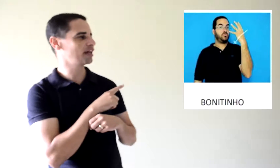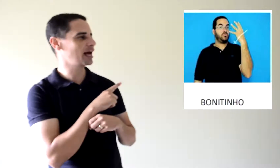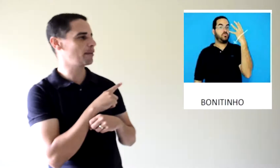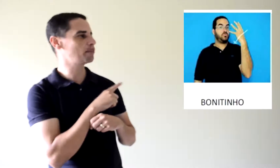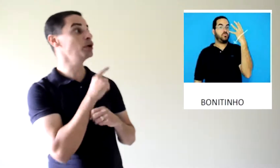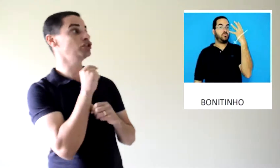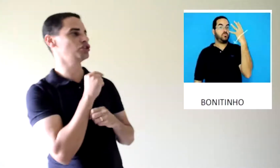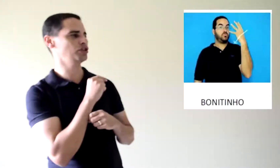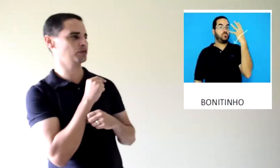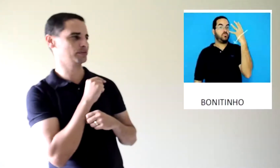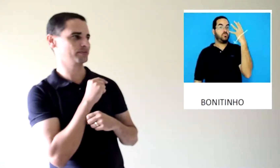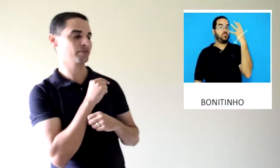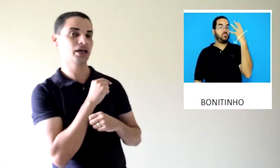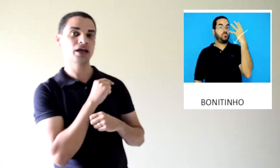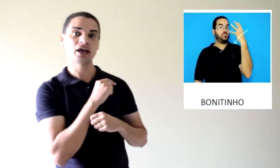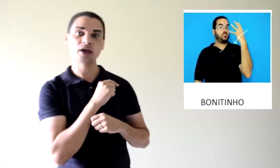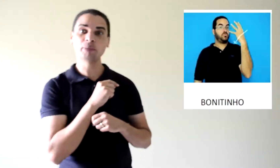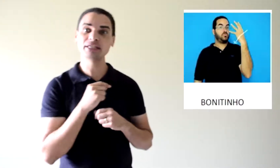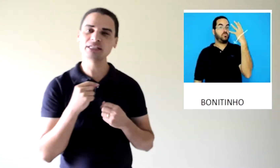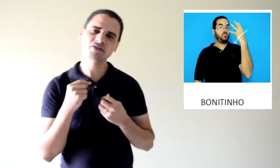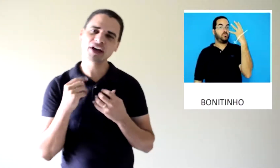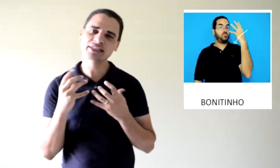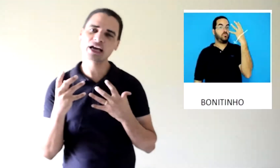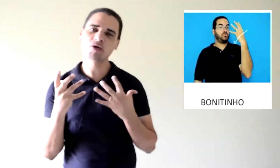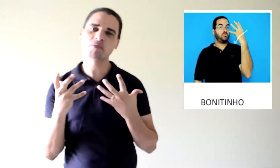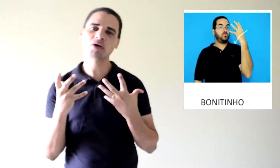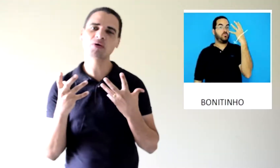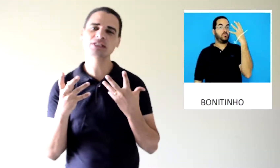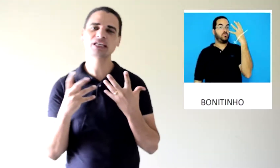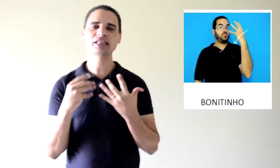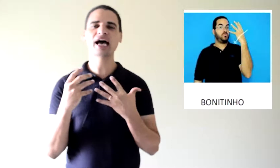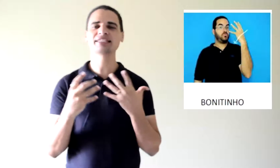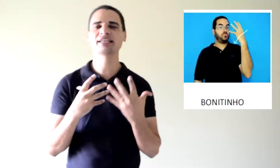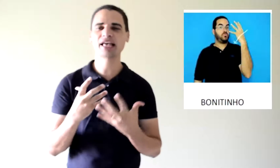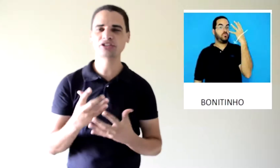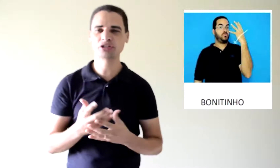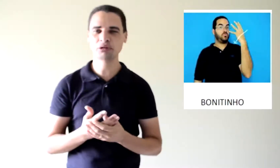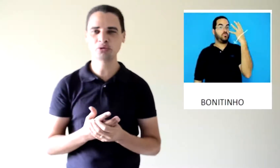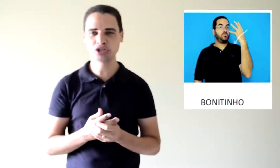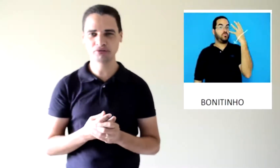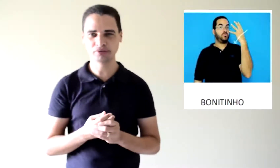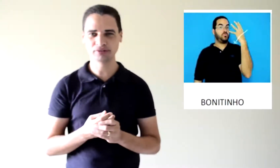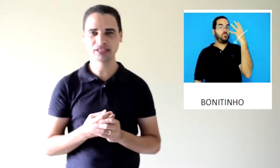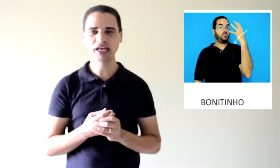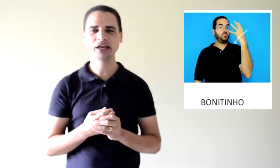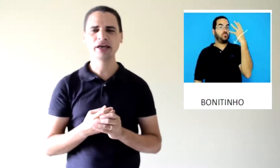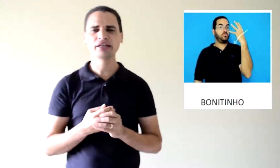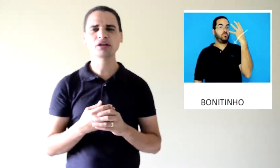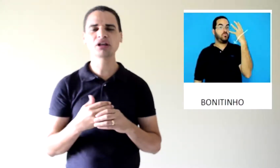falar bonitinho, eu preciso fazer alguma coisa que dá essa ideia de diminutivo, né? Então